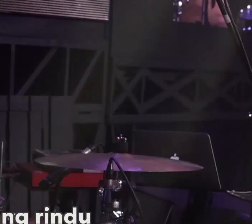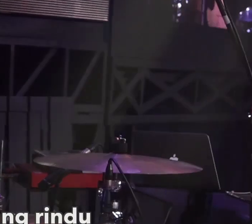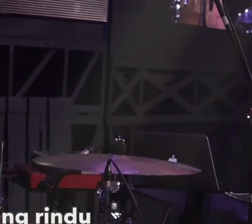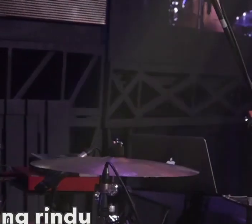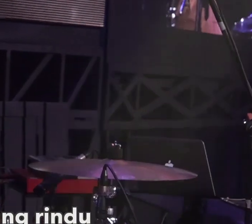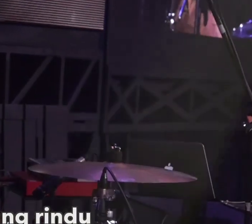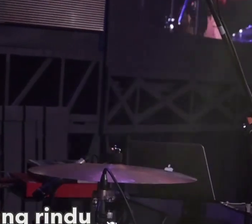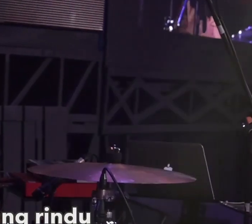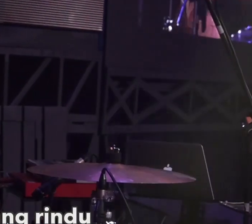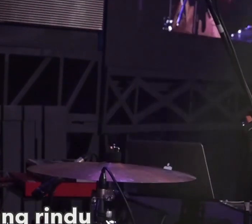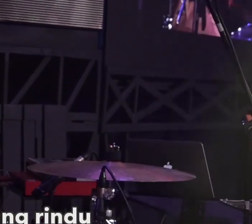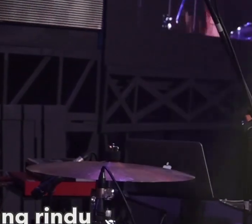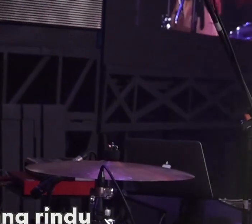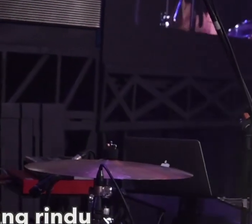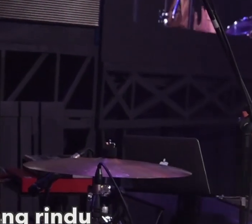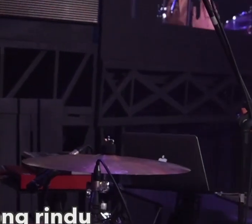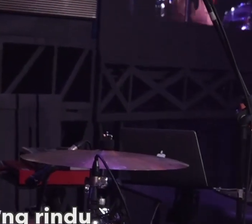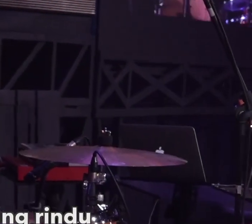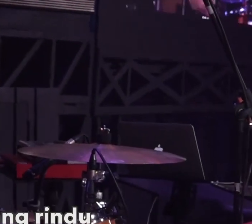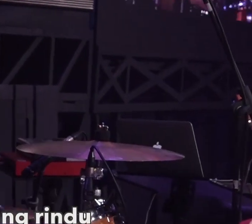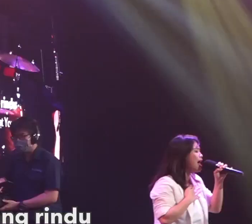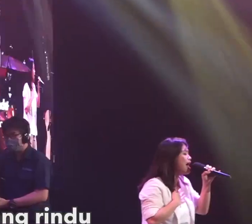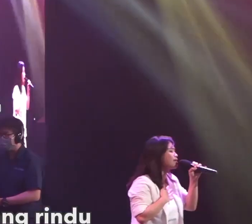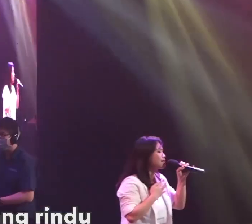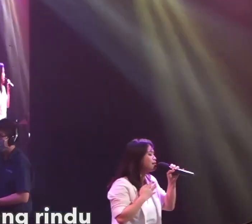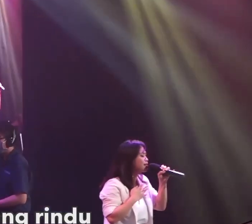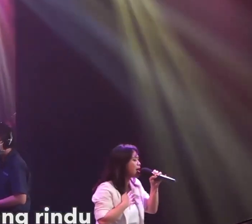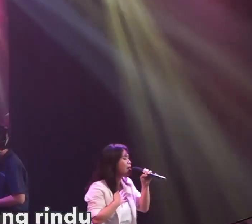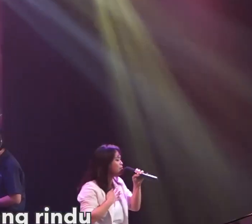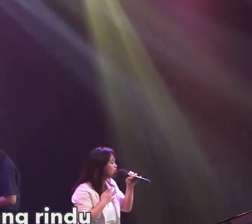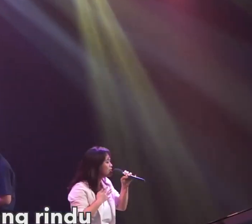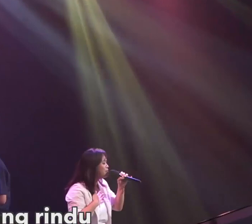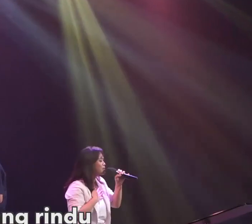Penuhi setiap hati kami yang rindu Tuhan.